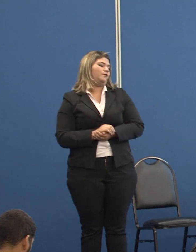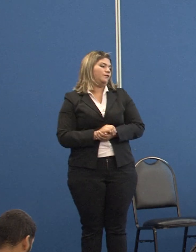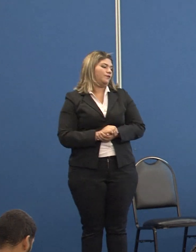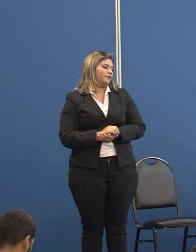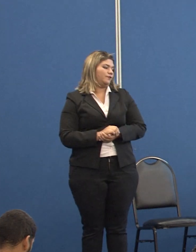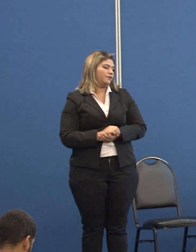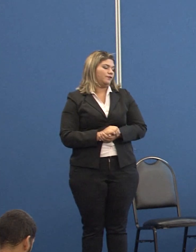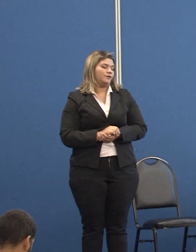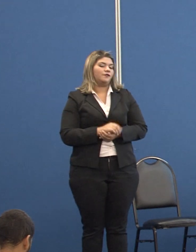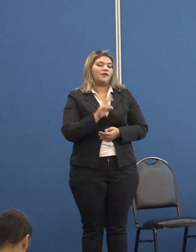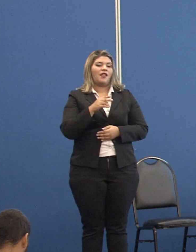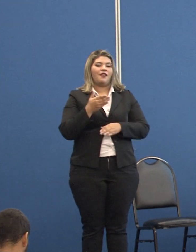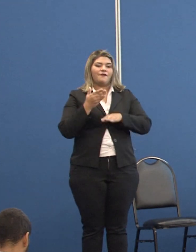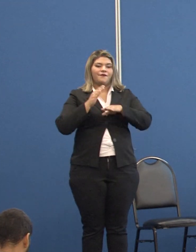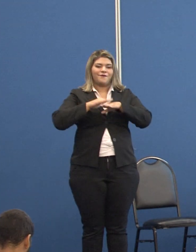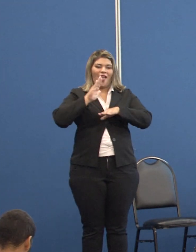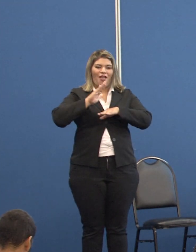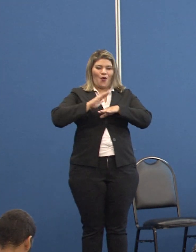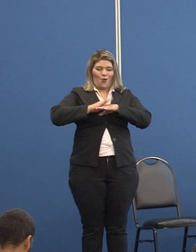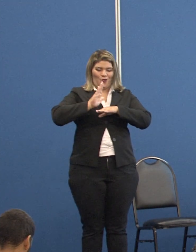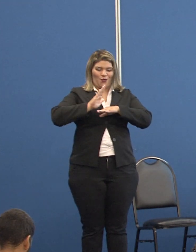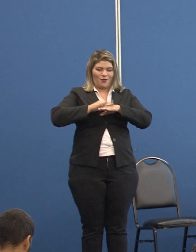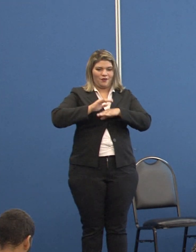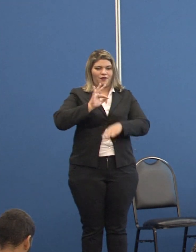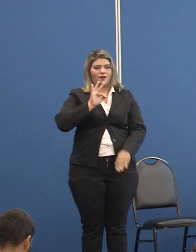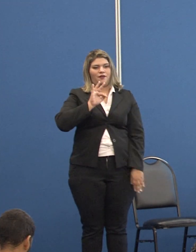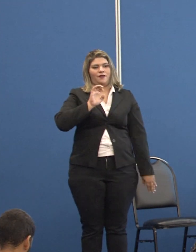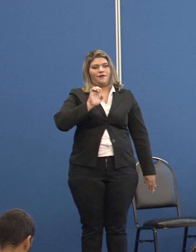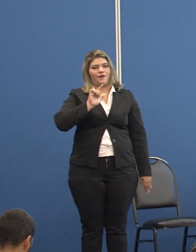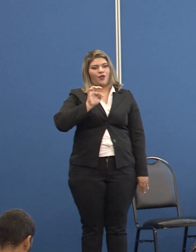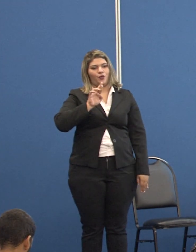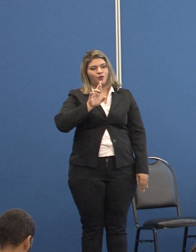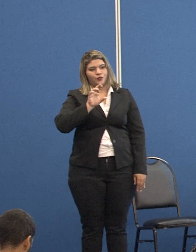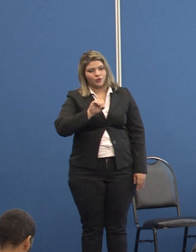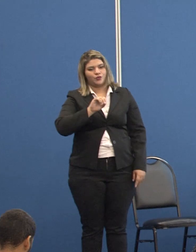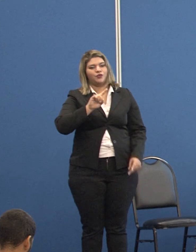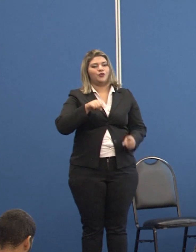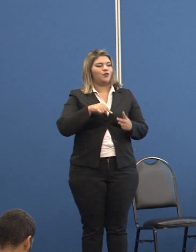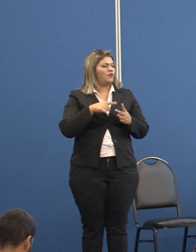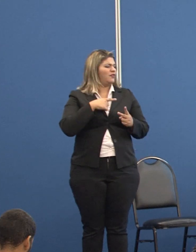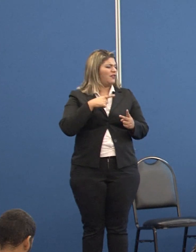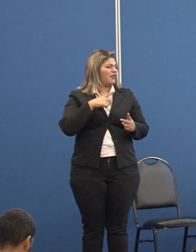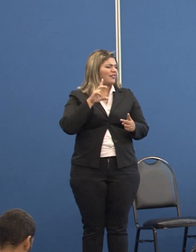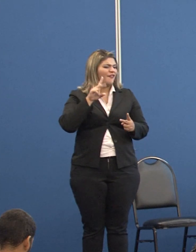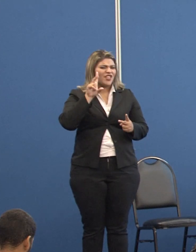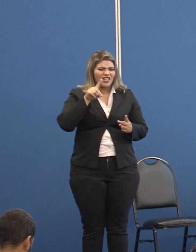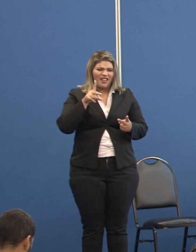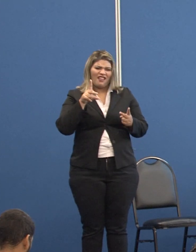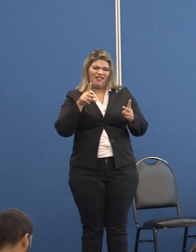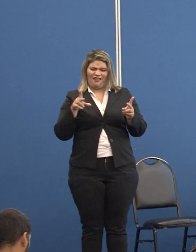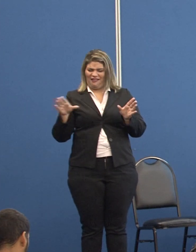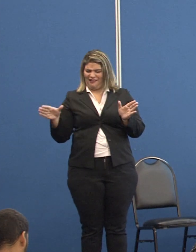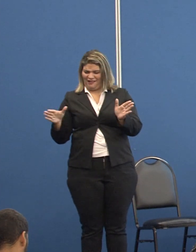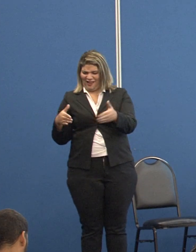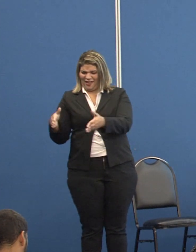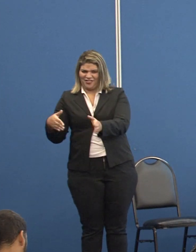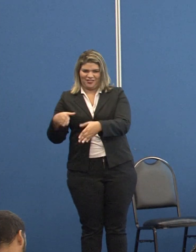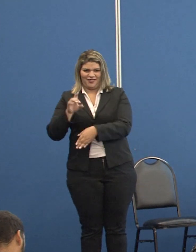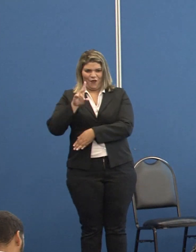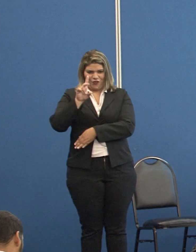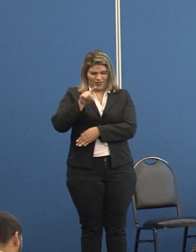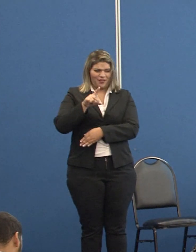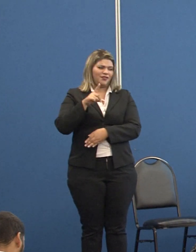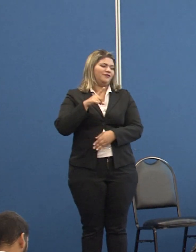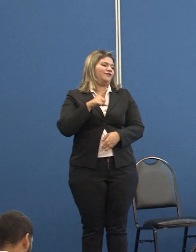É feito com velcro, né? Com feltro, velcro, caixa de DVD, de reciclagem,